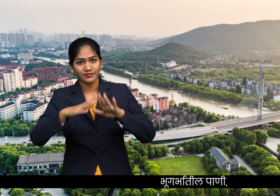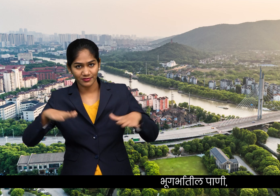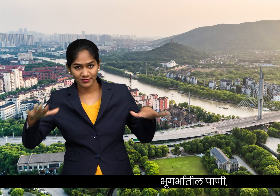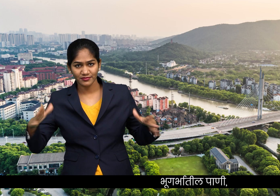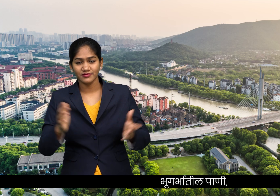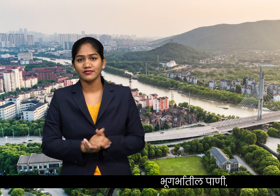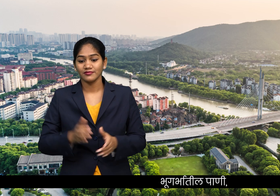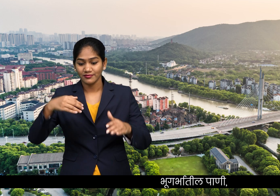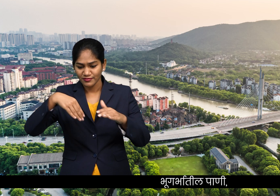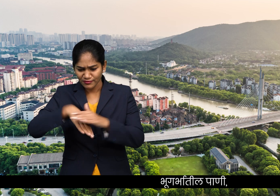भूगर्भातील पाणी,